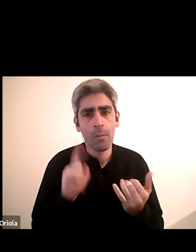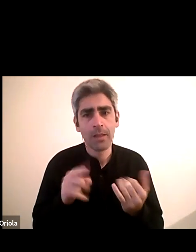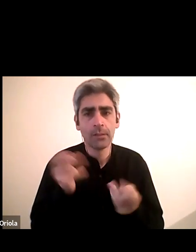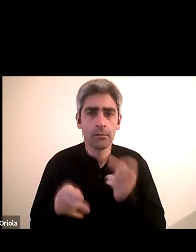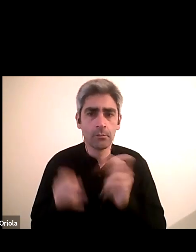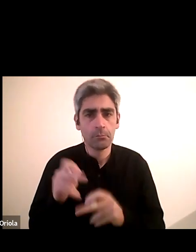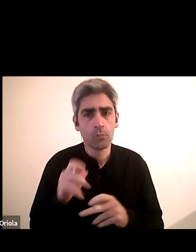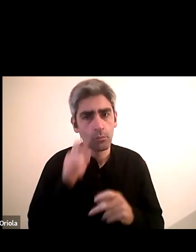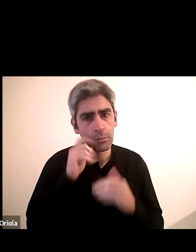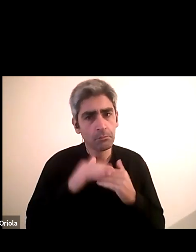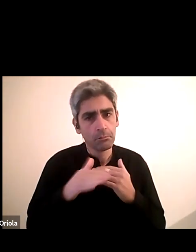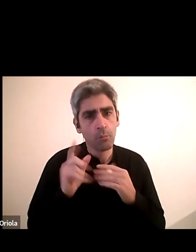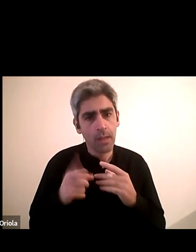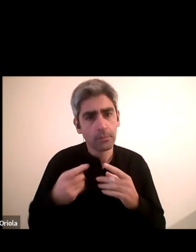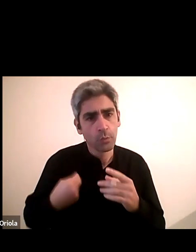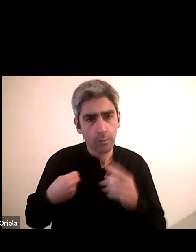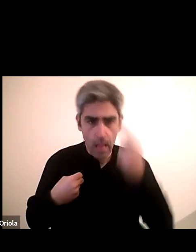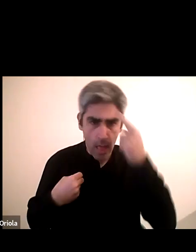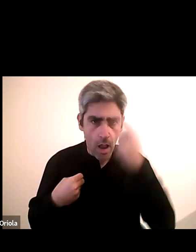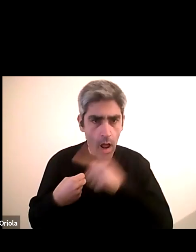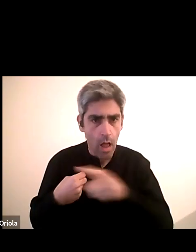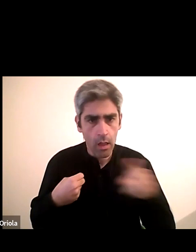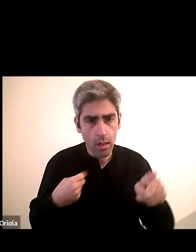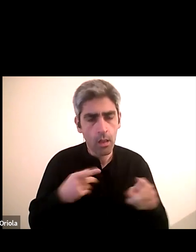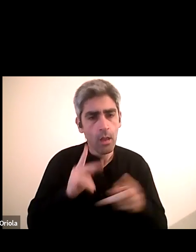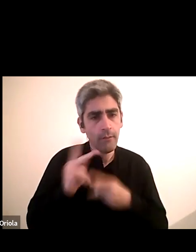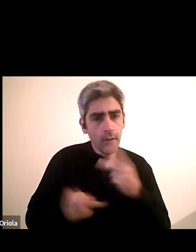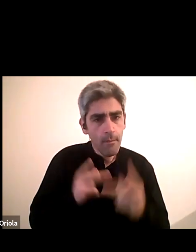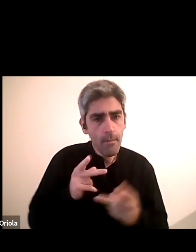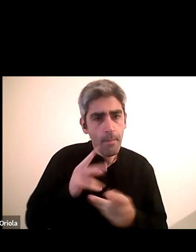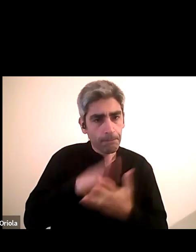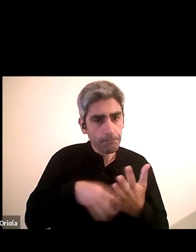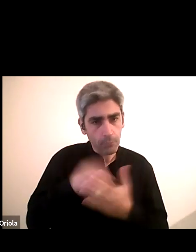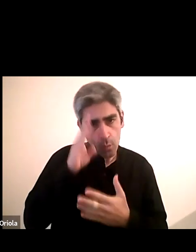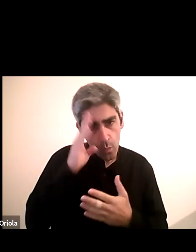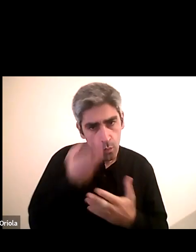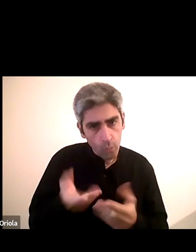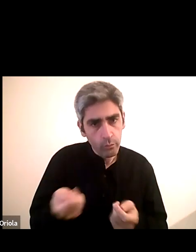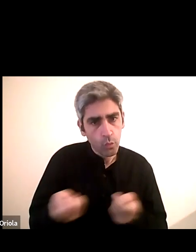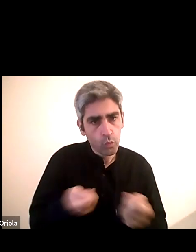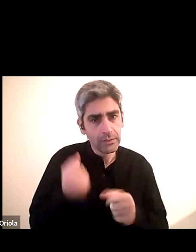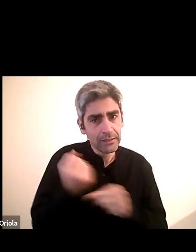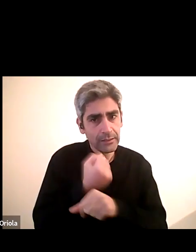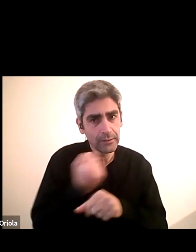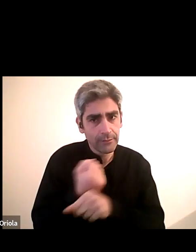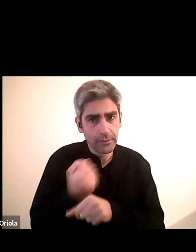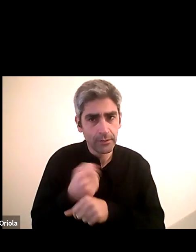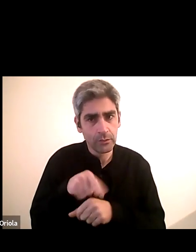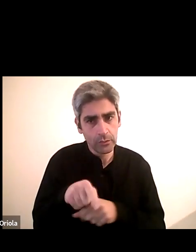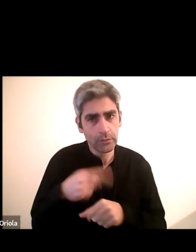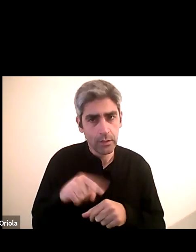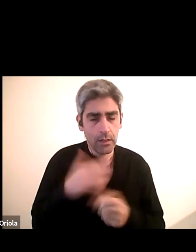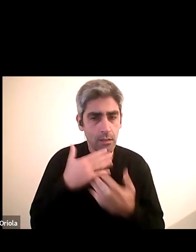a estabilizar-se à medida que a avaliação e o planeamento e a organização de serviços se